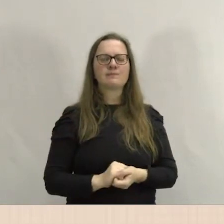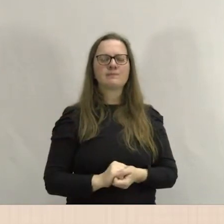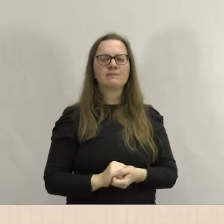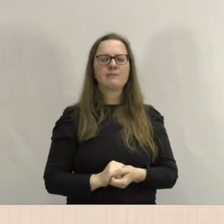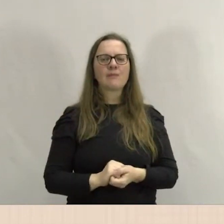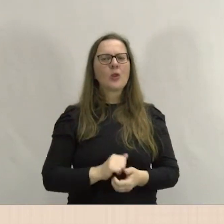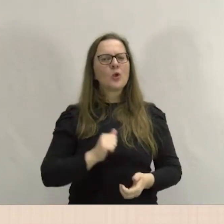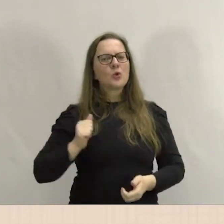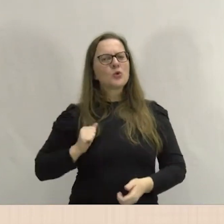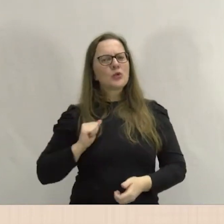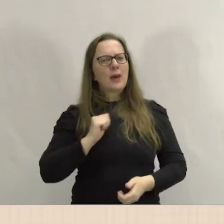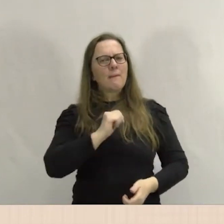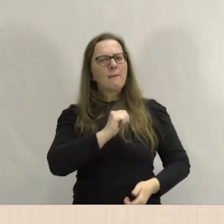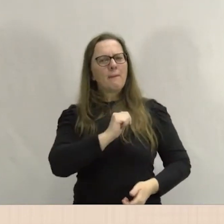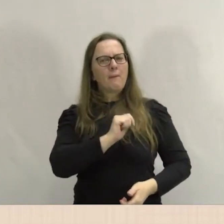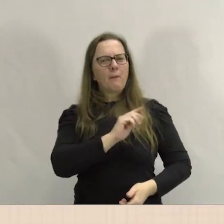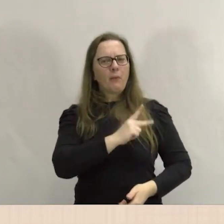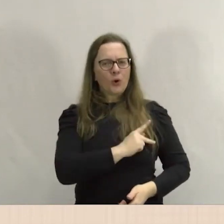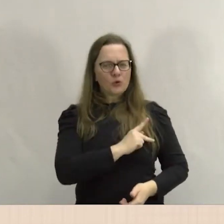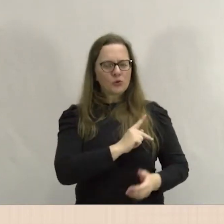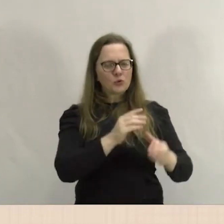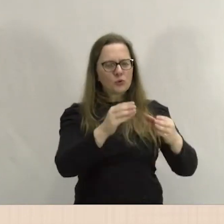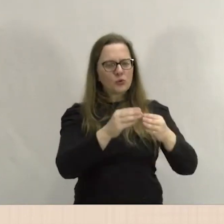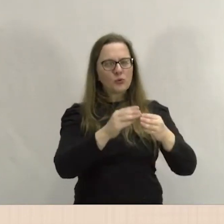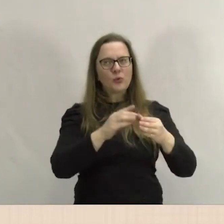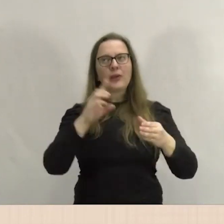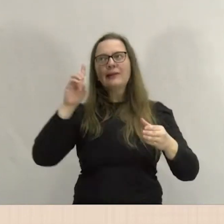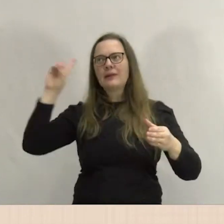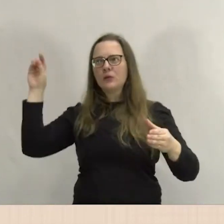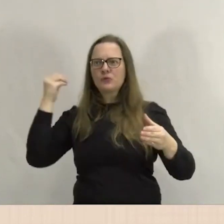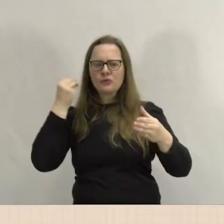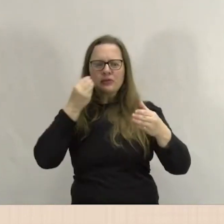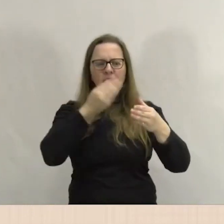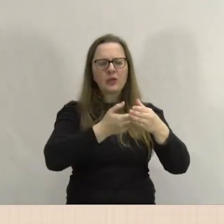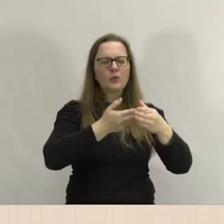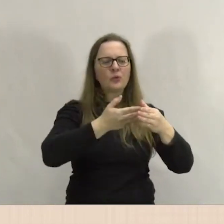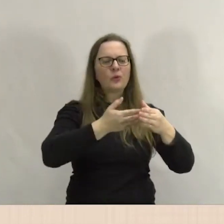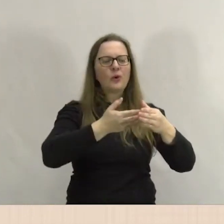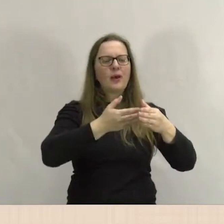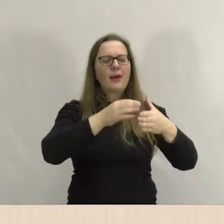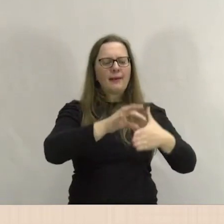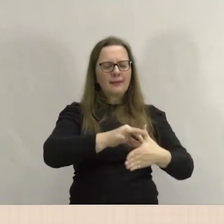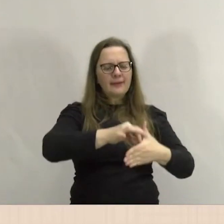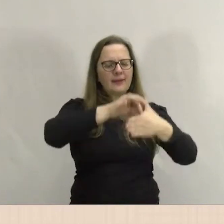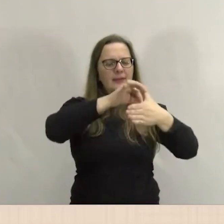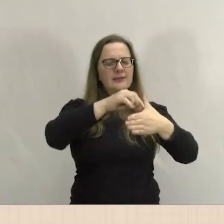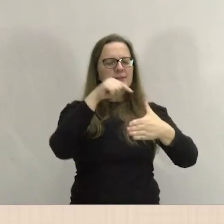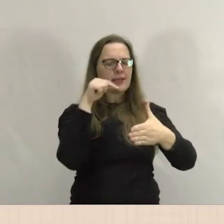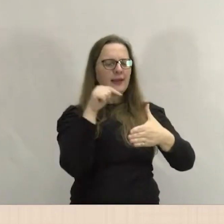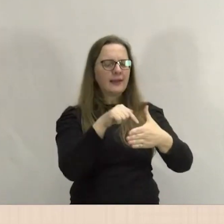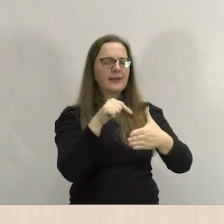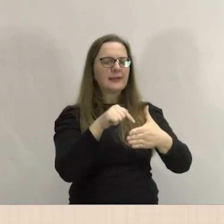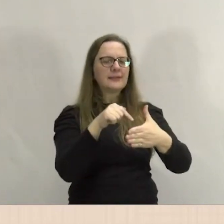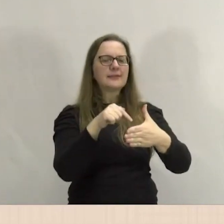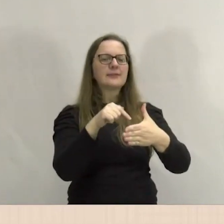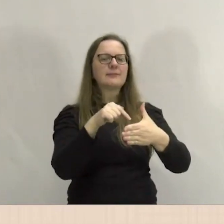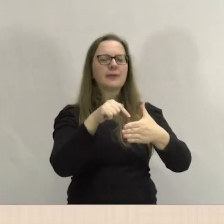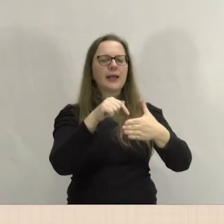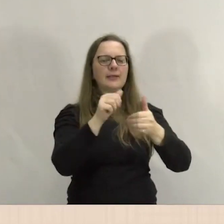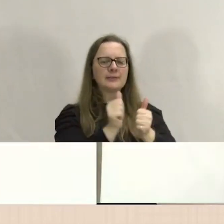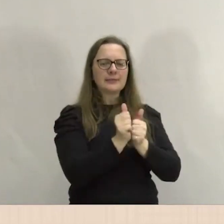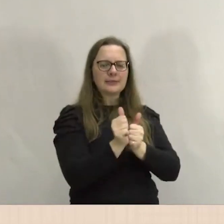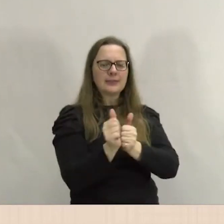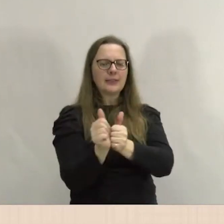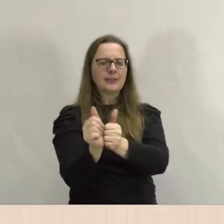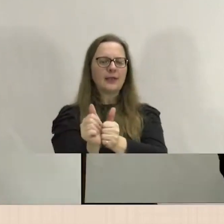apóstolos sobre as igrejas, para edificação e não para destruição, 2 Coríntios 10, 8, 13 e 10, e eu já li algumas